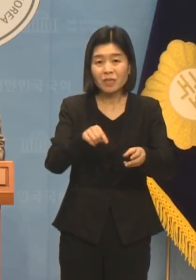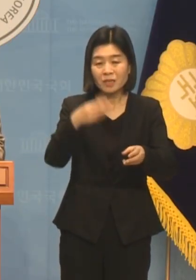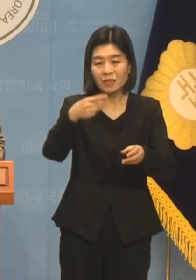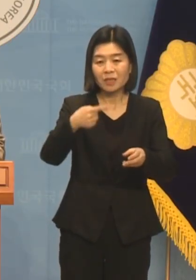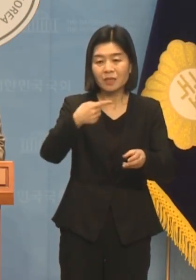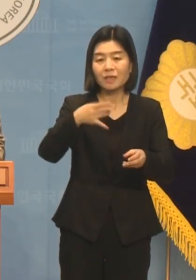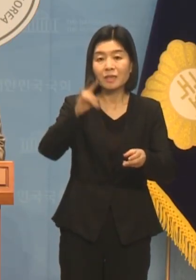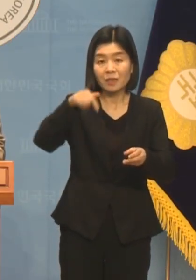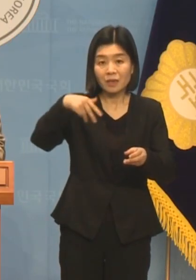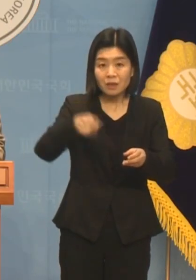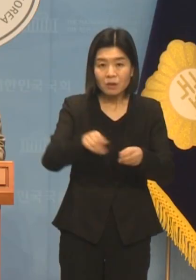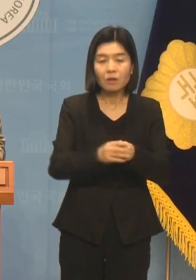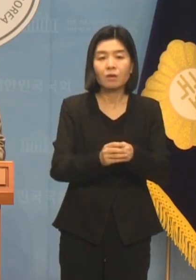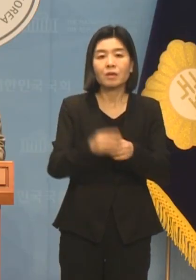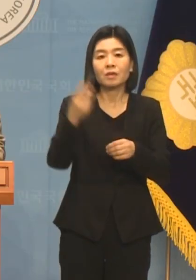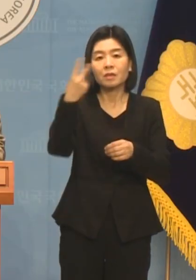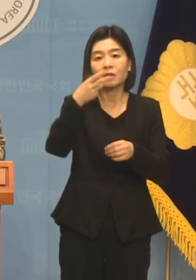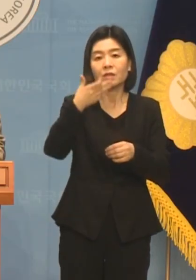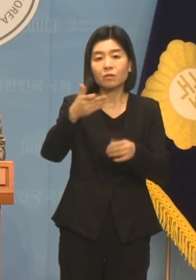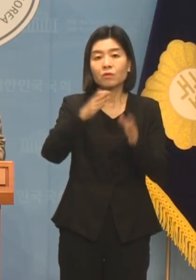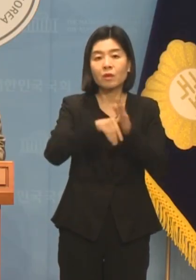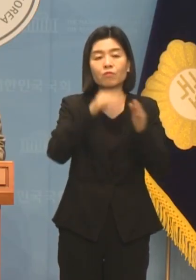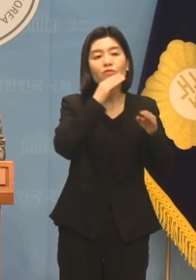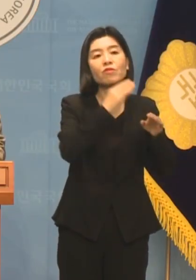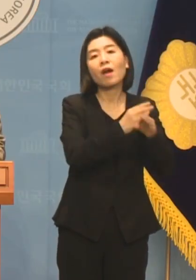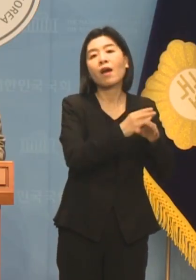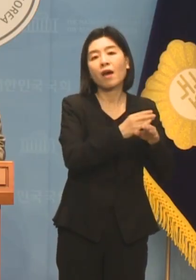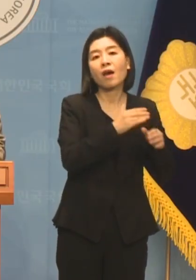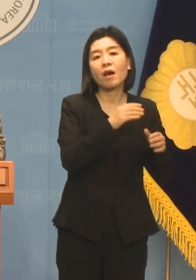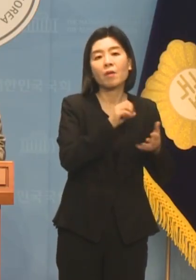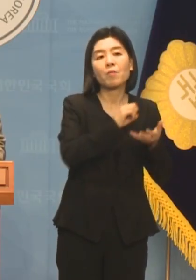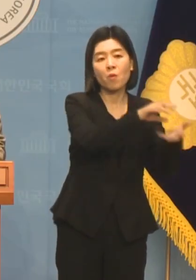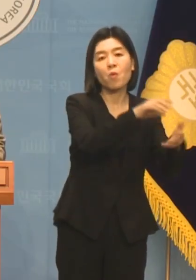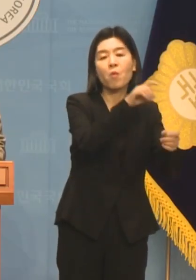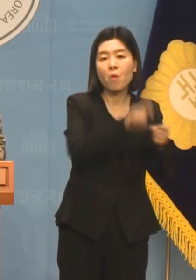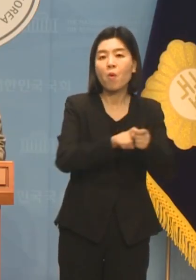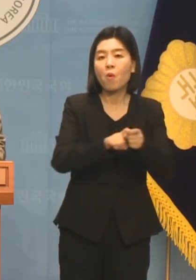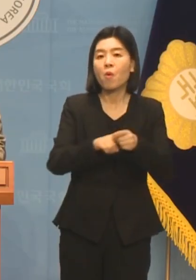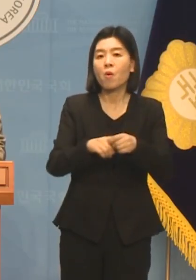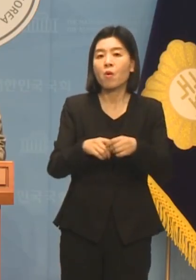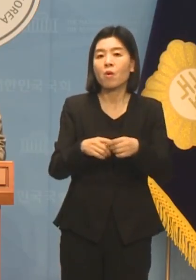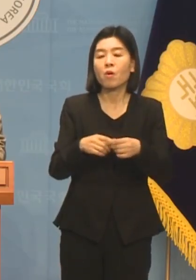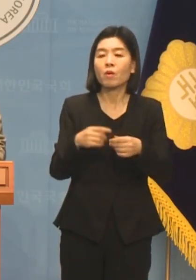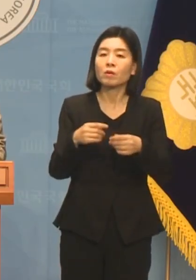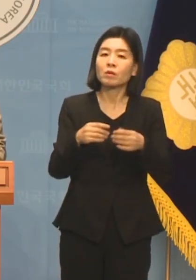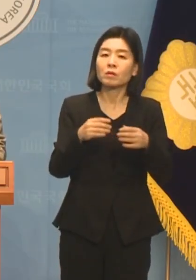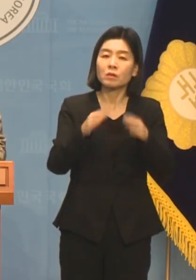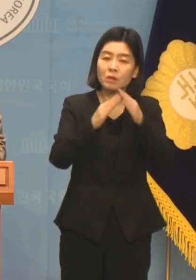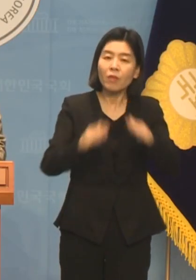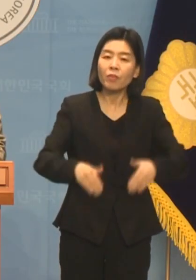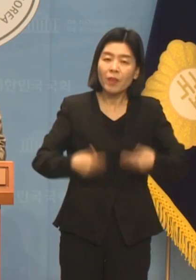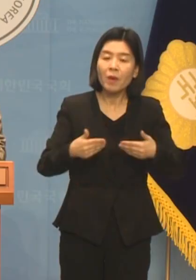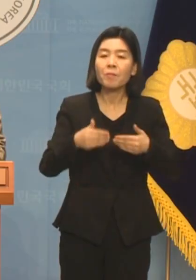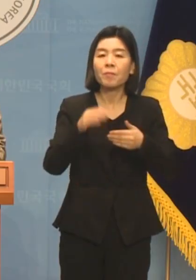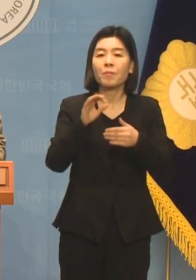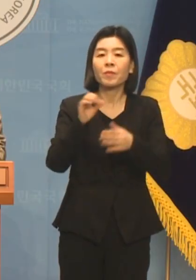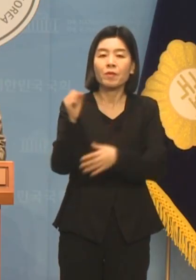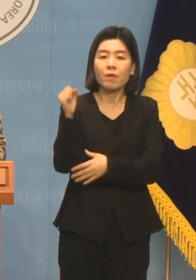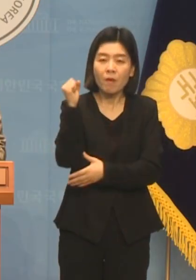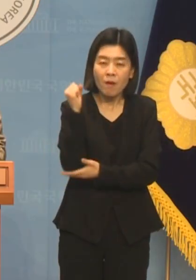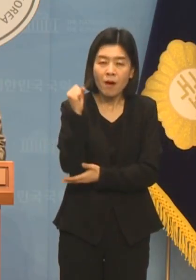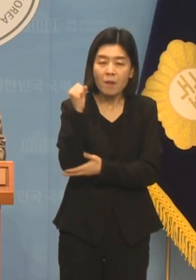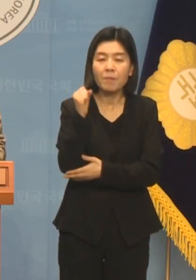2019년 북한에 보내기 위해 지자체 예산 1억 원을 들여서 전남, 영암, 보성, 장흥, 안성 등에서